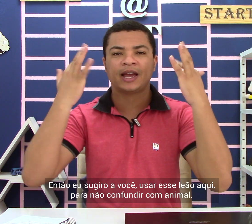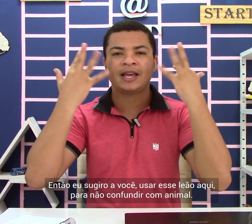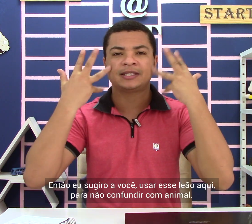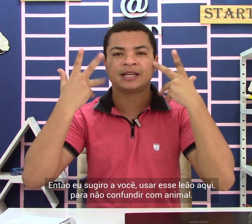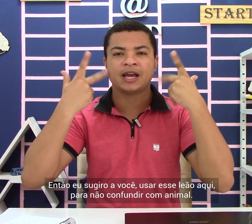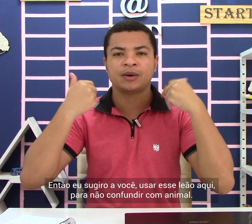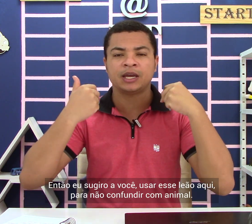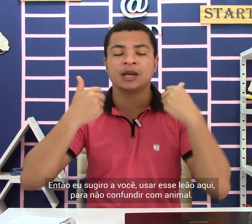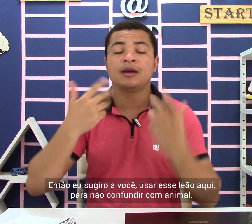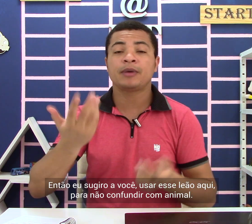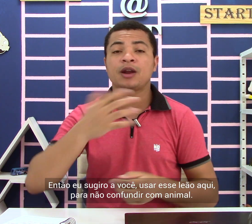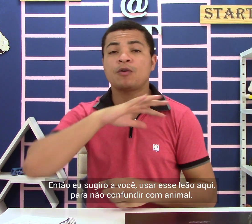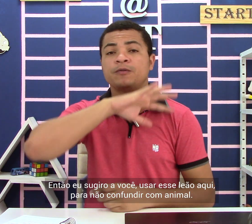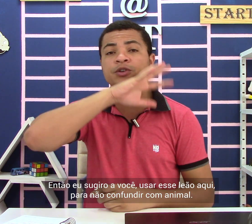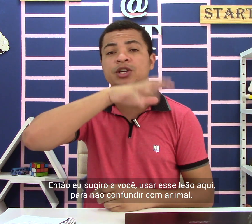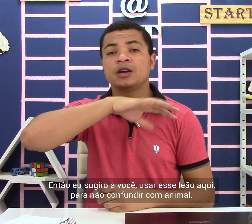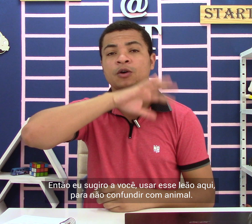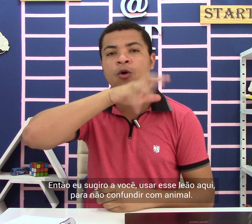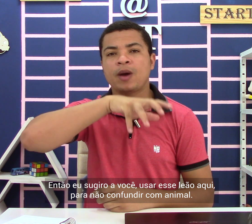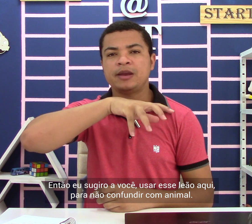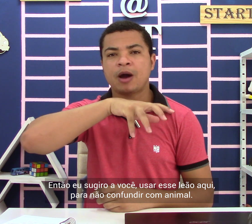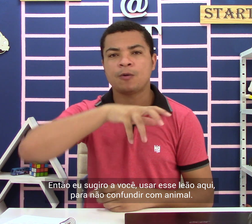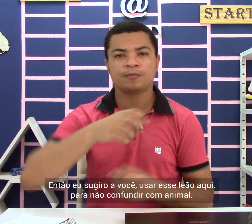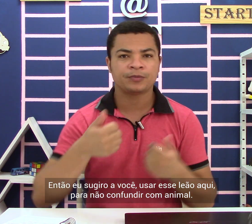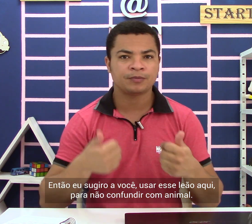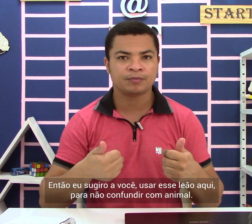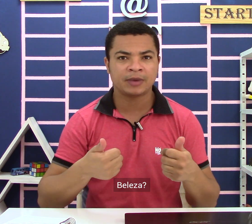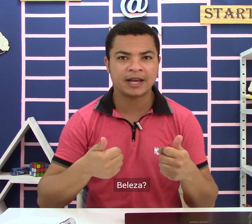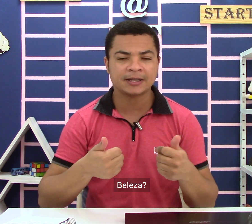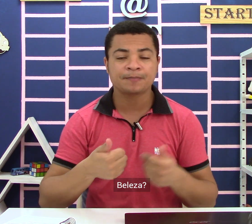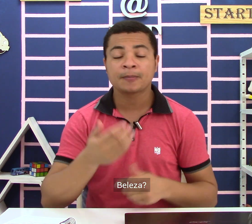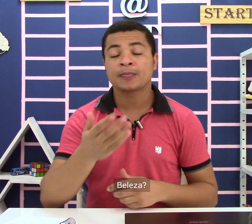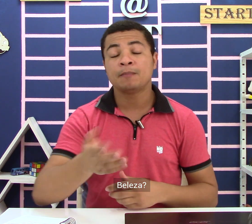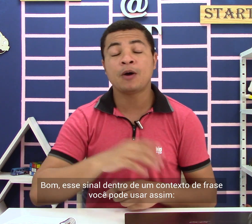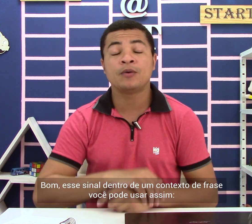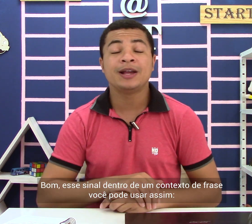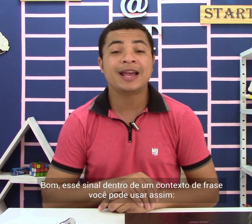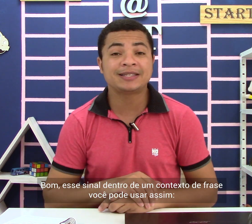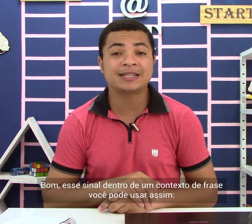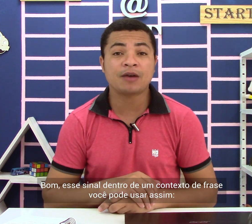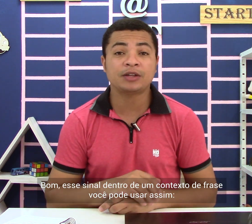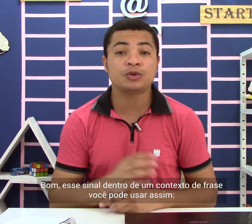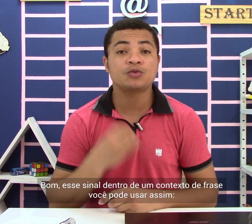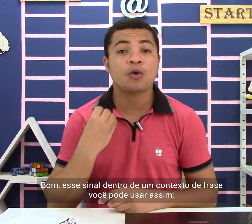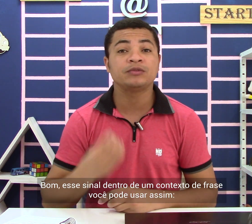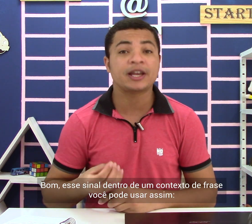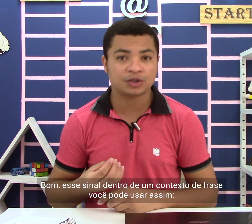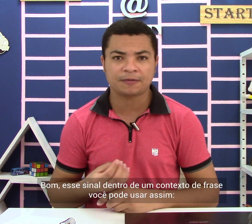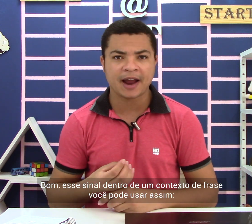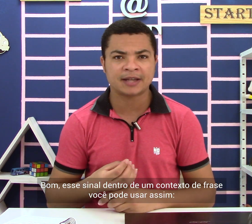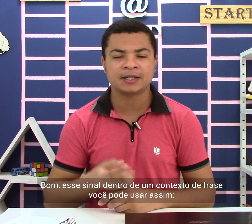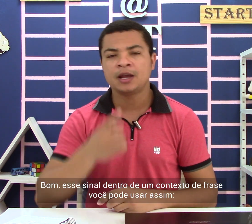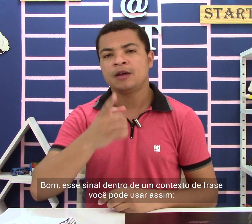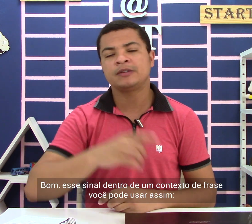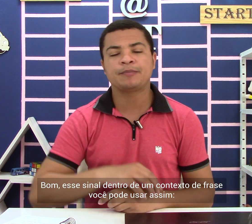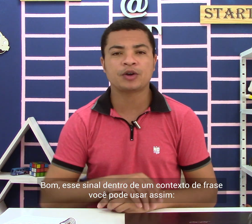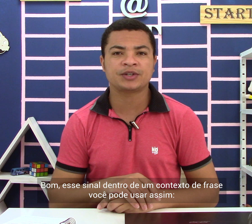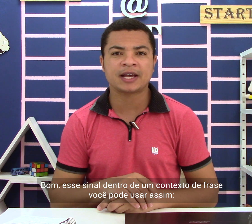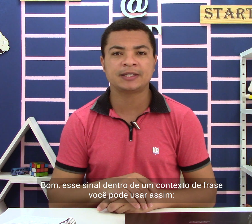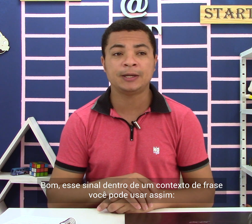esse leão aqui pra não confundir com animal. Beleza? Bom, esse sinal dentro de um contexto de frase, você pode usar assim.